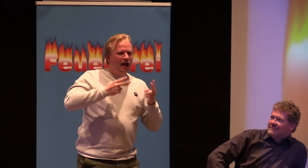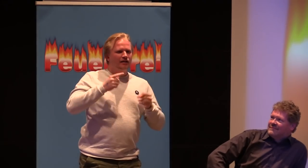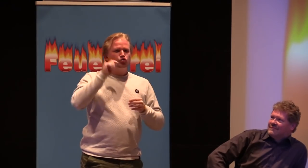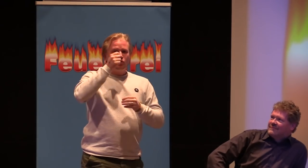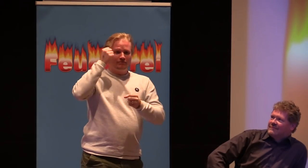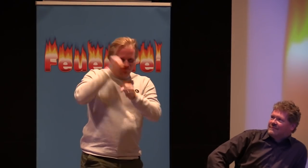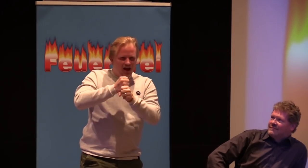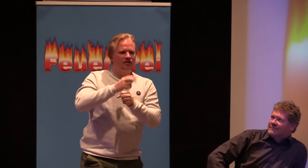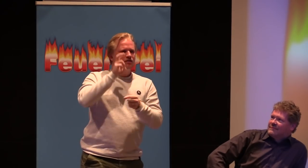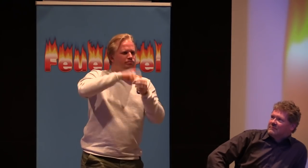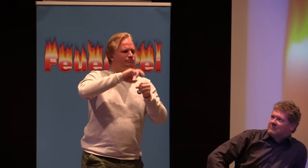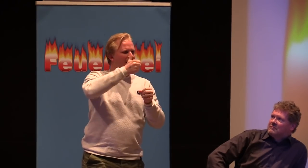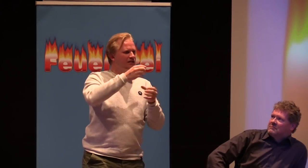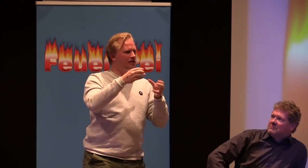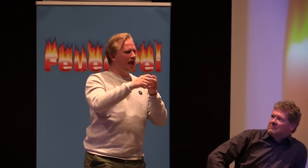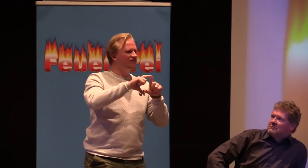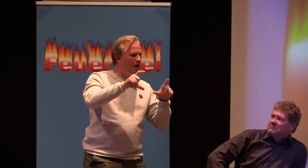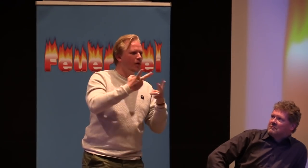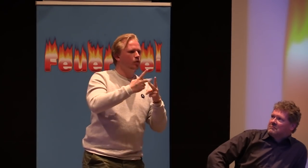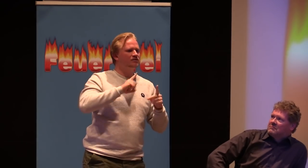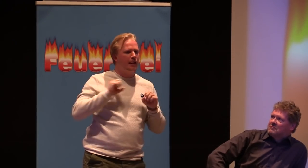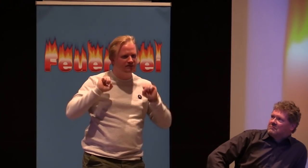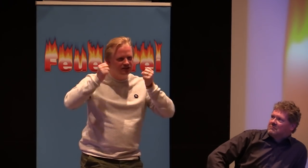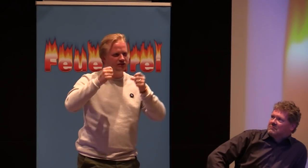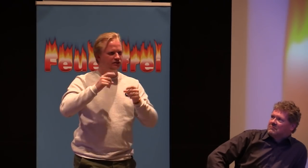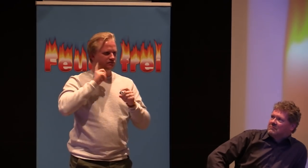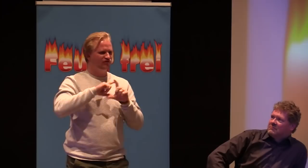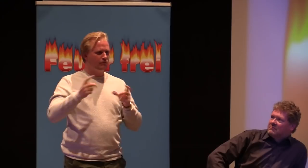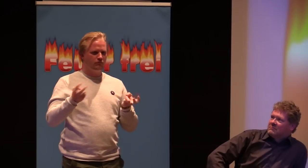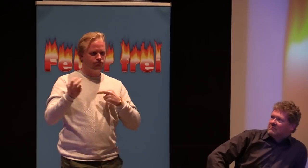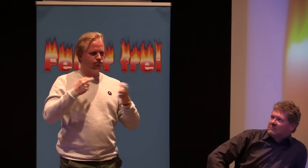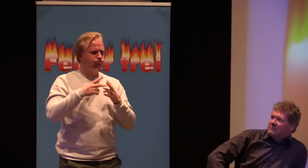was genau konkret habt ihr gemacht zum Thema Barrierefreiheit? Und was bringt euch dieser Preis?